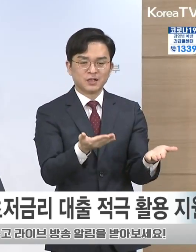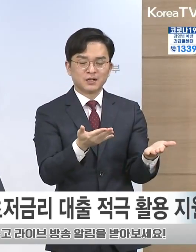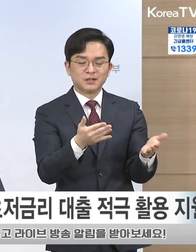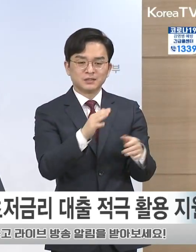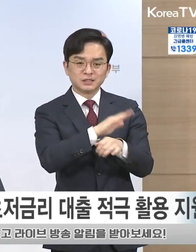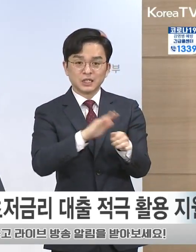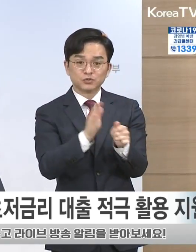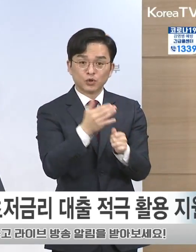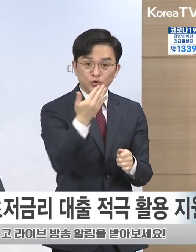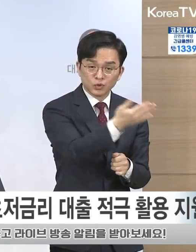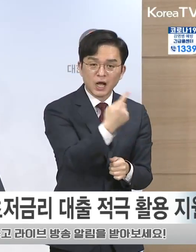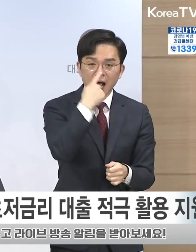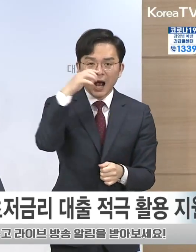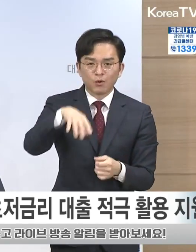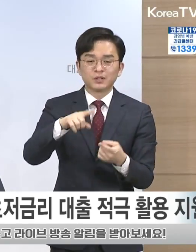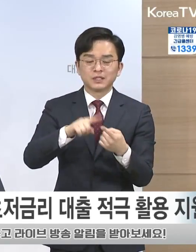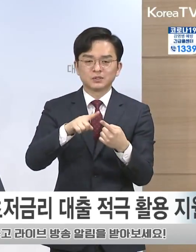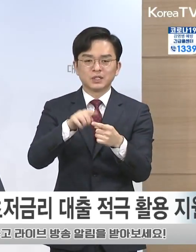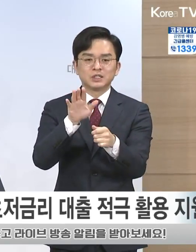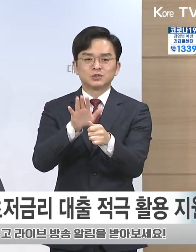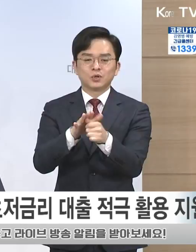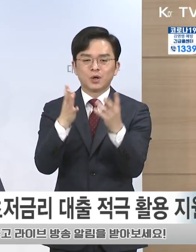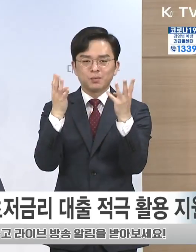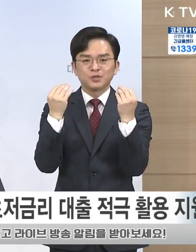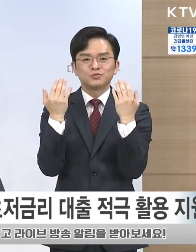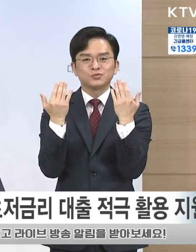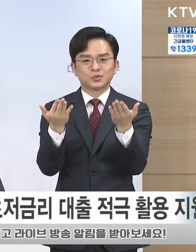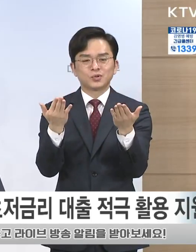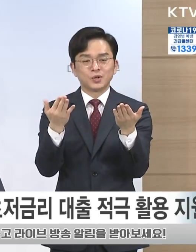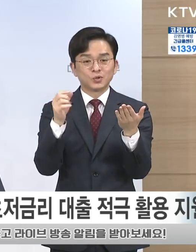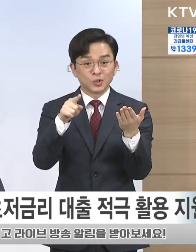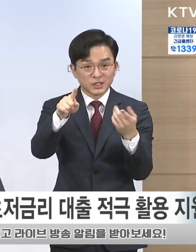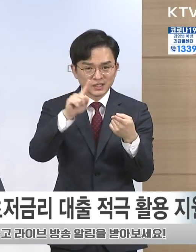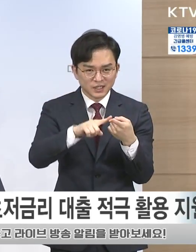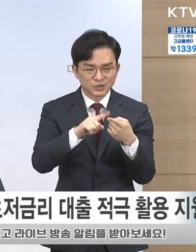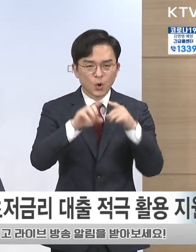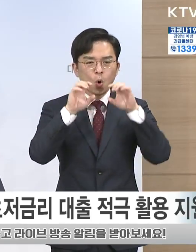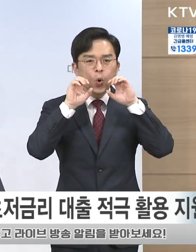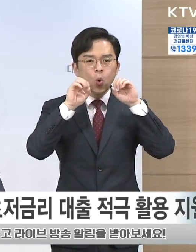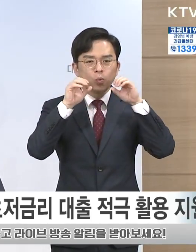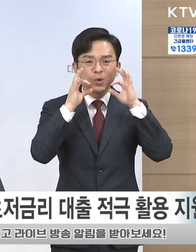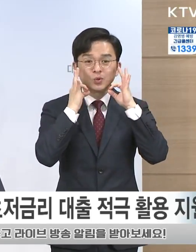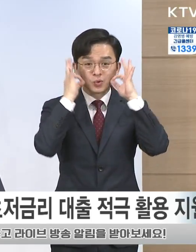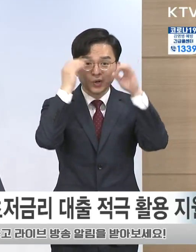학원이 지원받을 수 있는 정책을 맞춤형으로 홍보해 나가도록